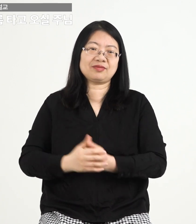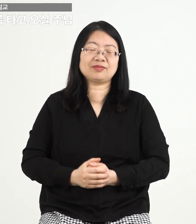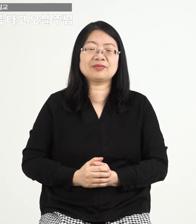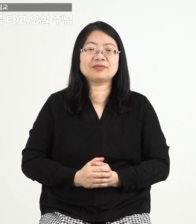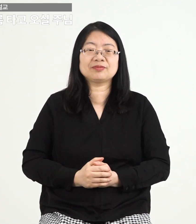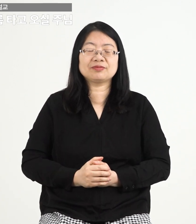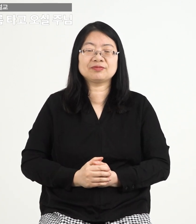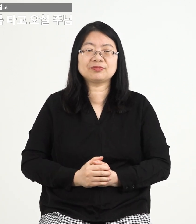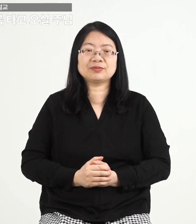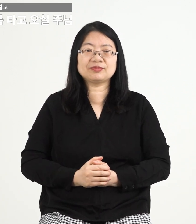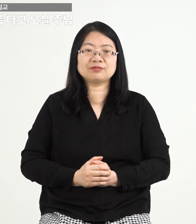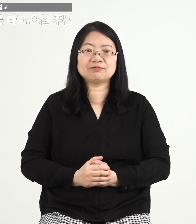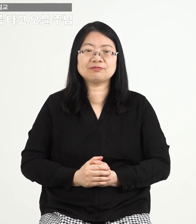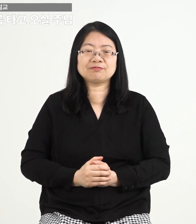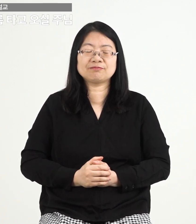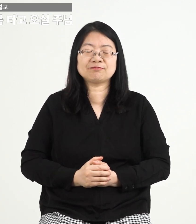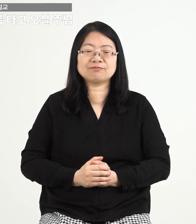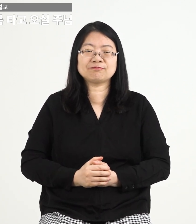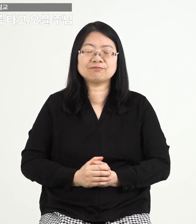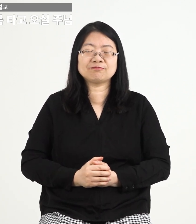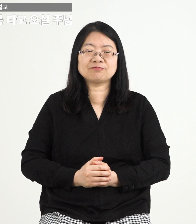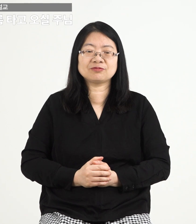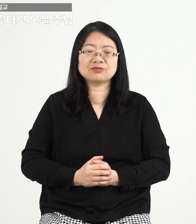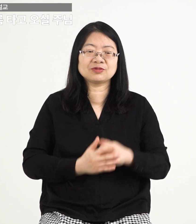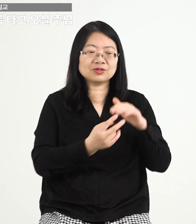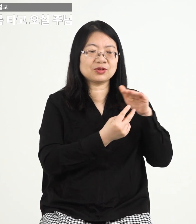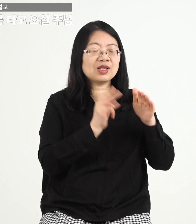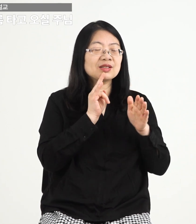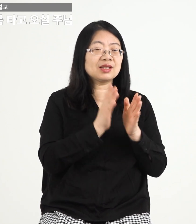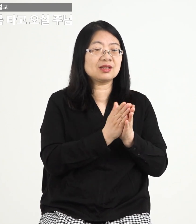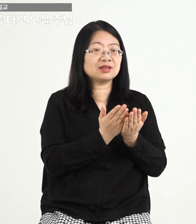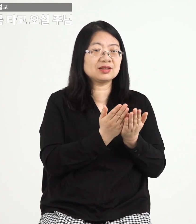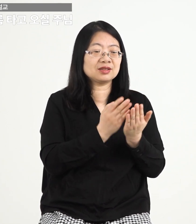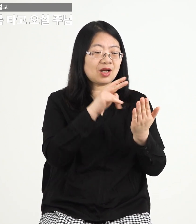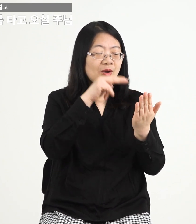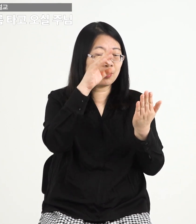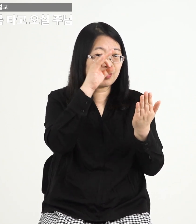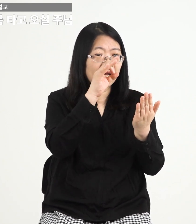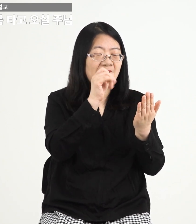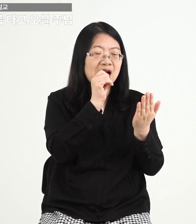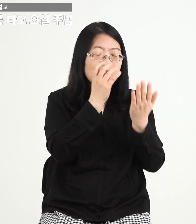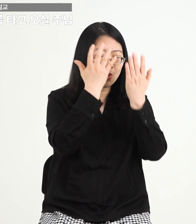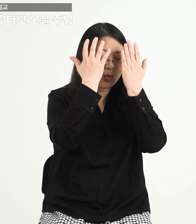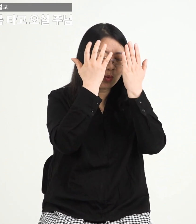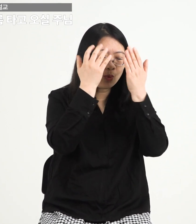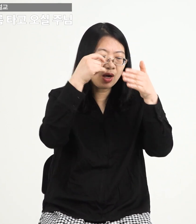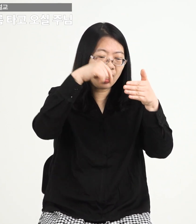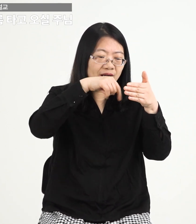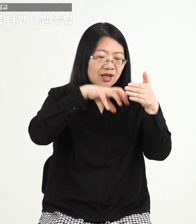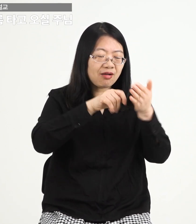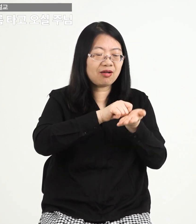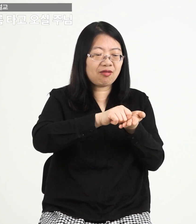되죠? 그러면 놀랍게도 요한계시록은 옥중서신이에요.